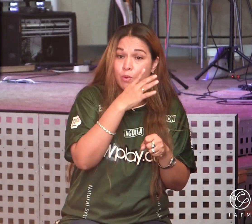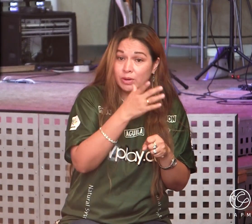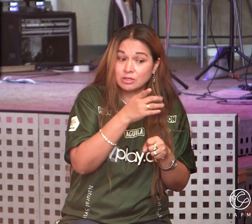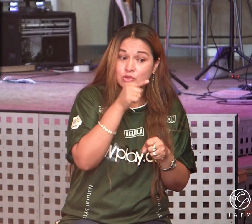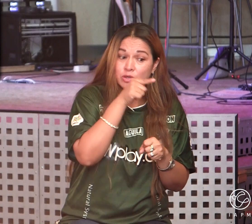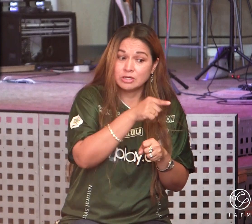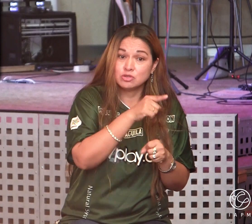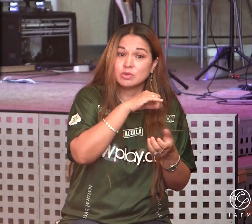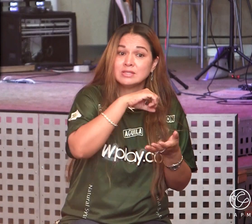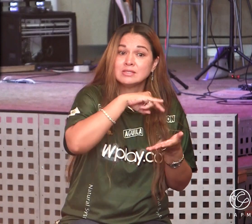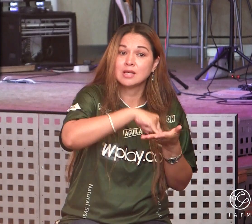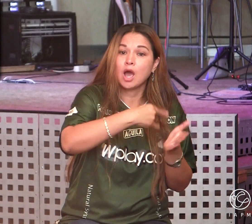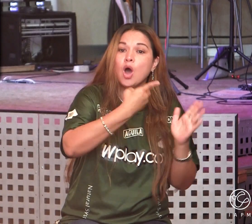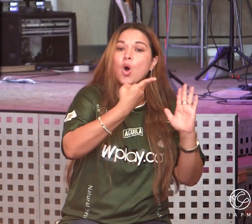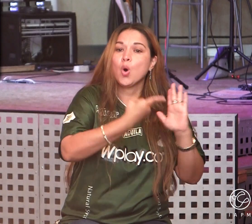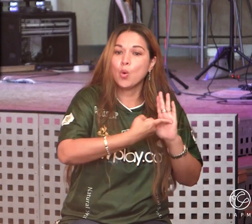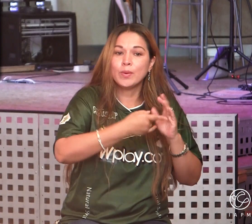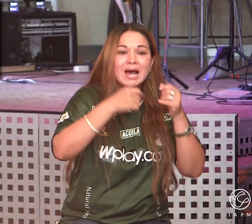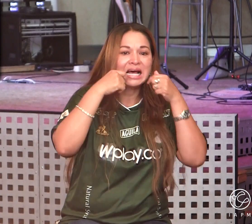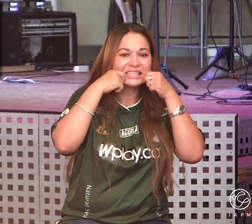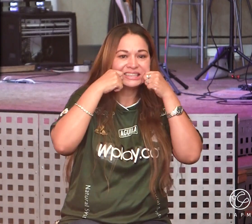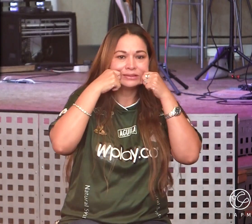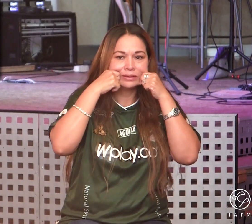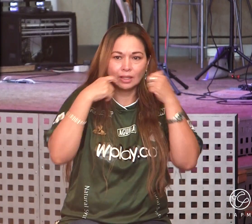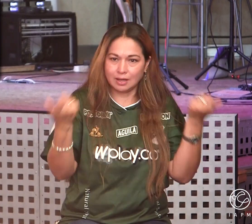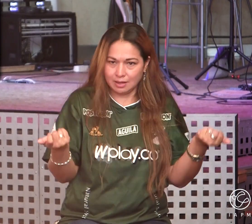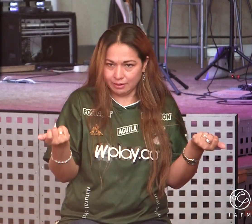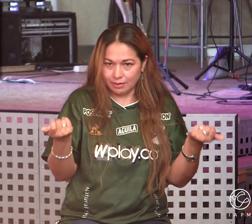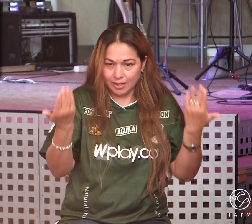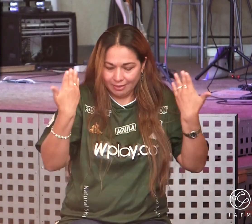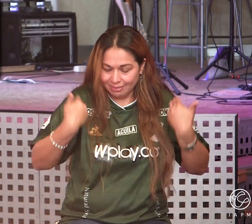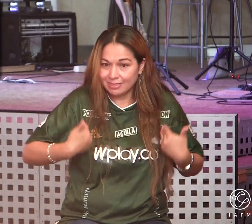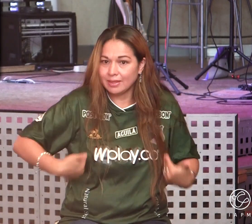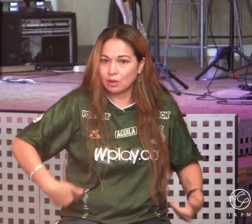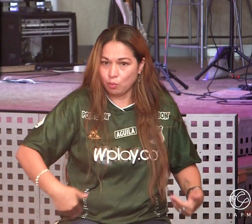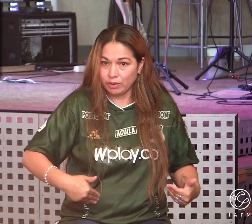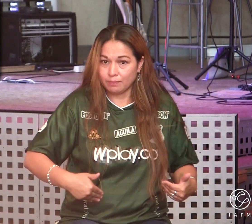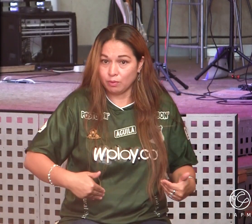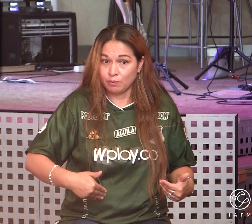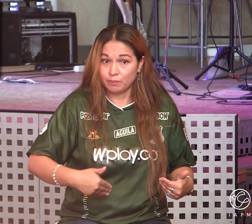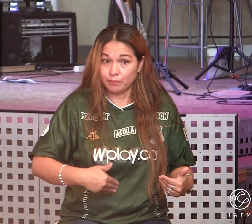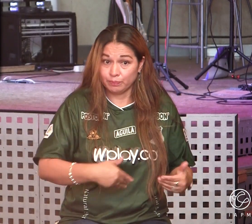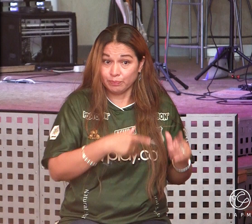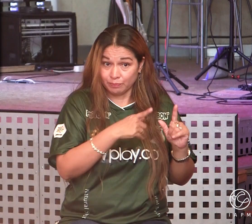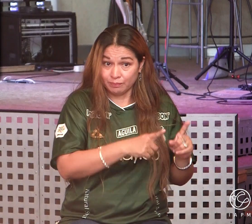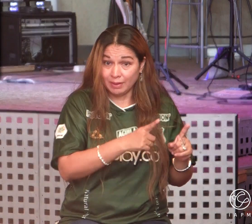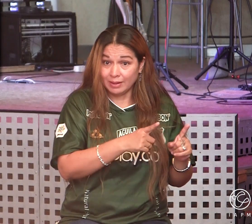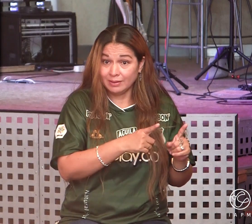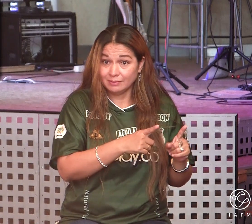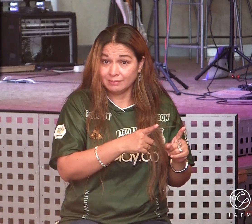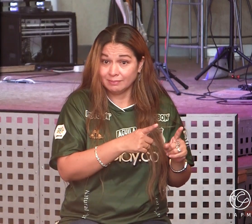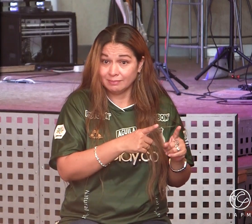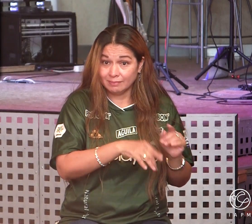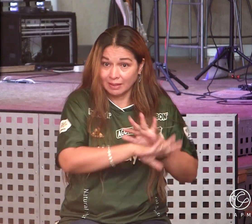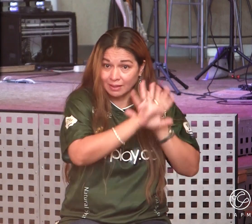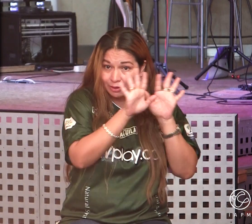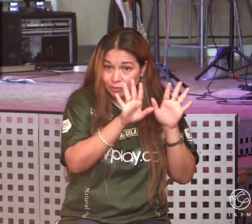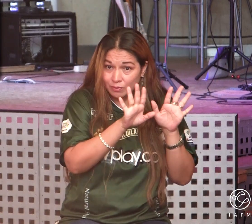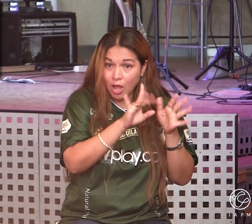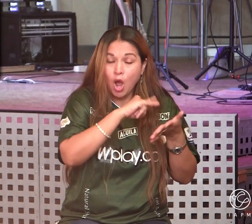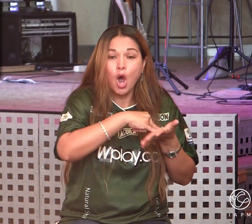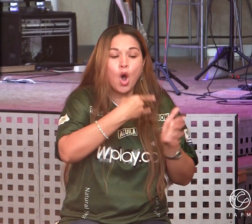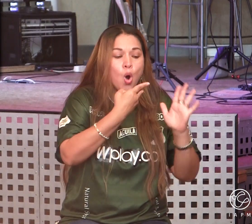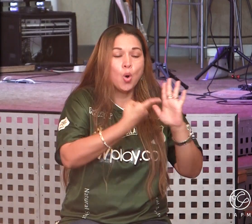carne, que son estas y aquellas y aquellas. En la tierra del descanso dice: pero lo que contrarresta todo eso no es otro